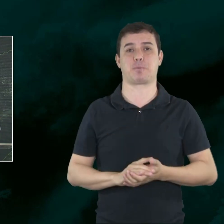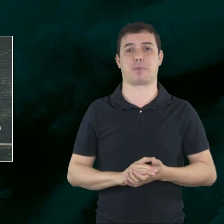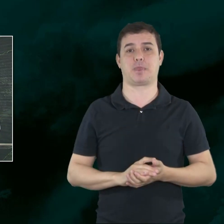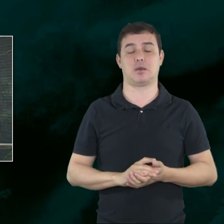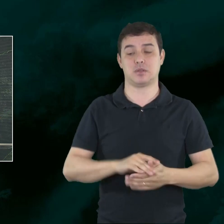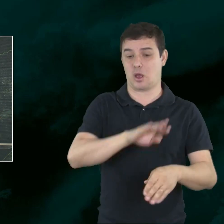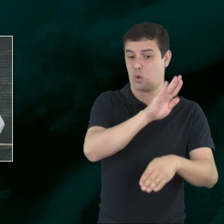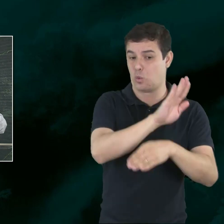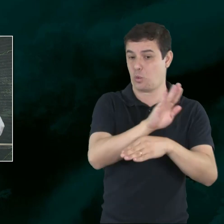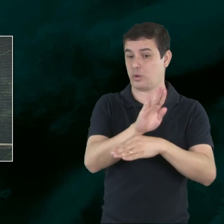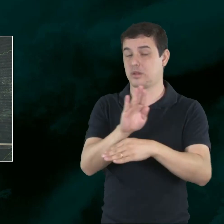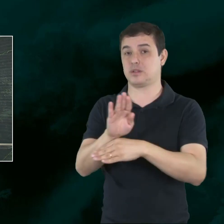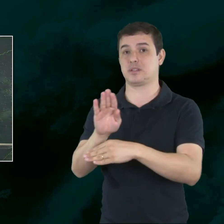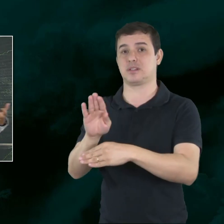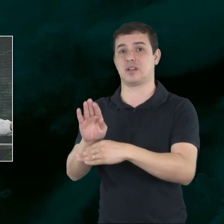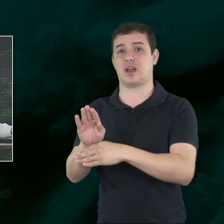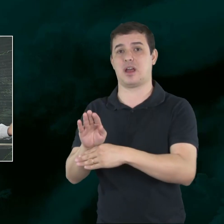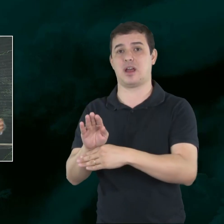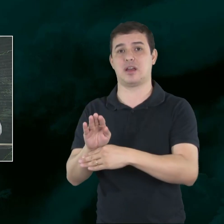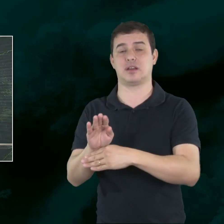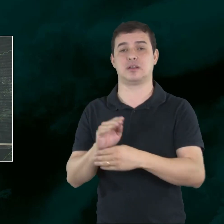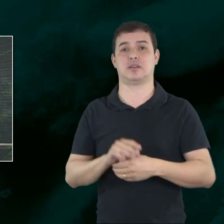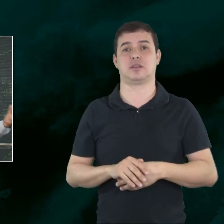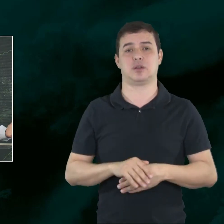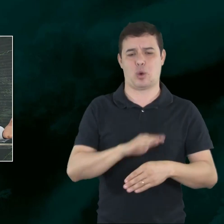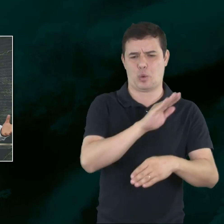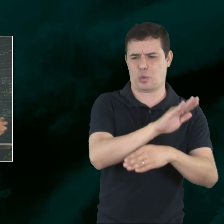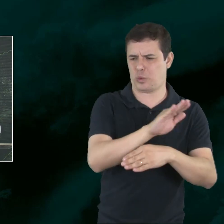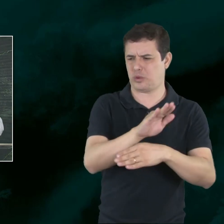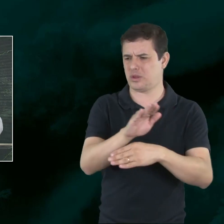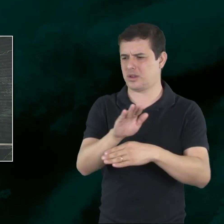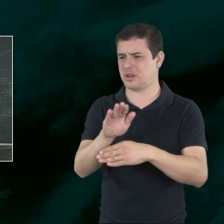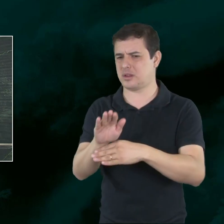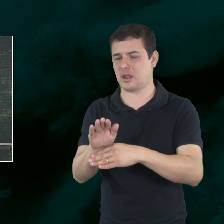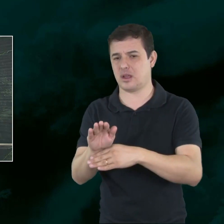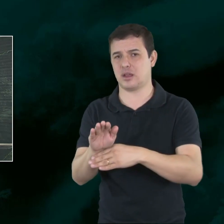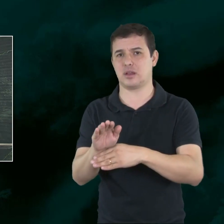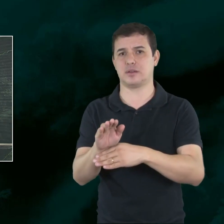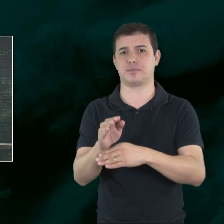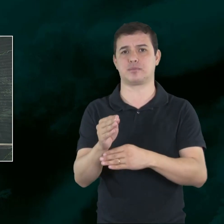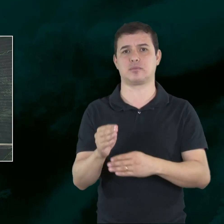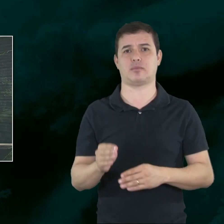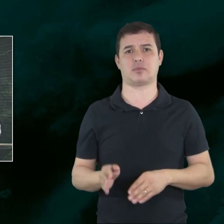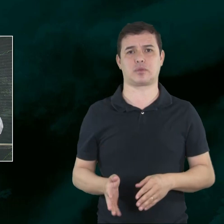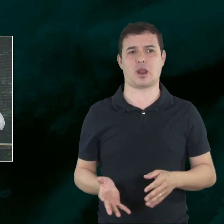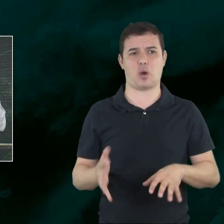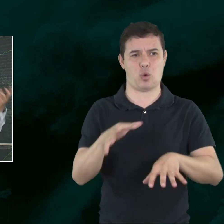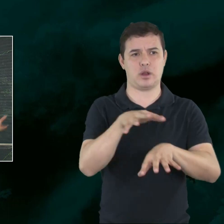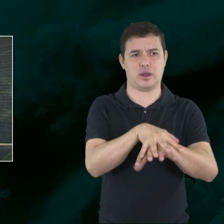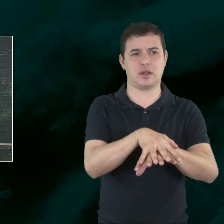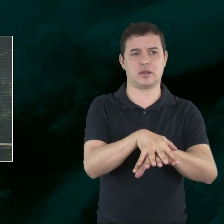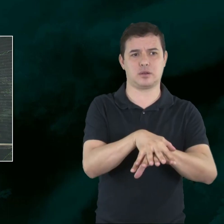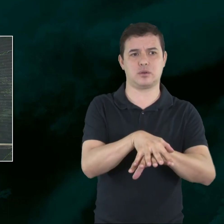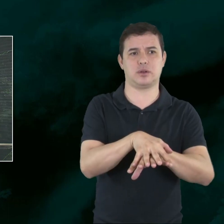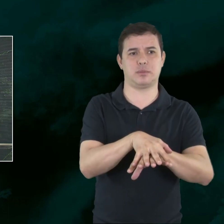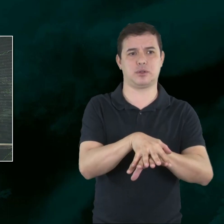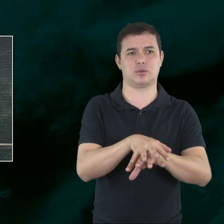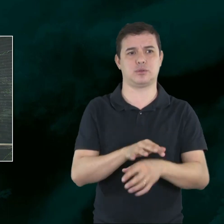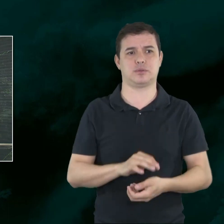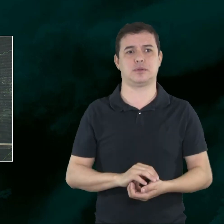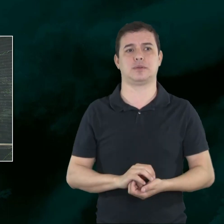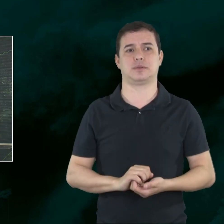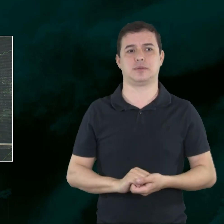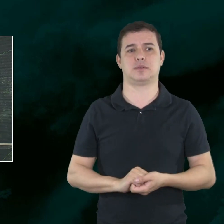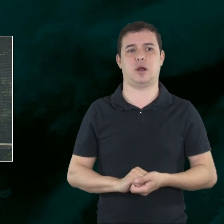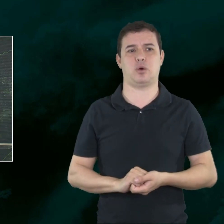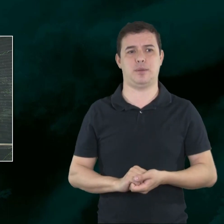para poder, né, abraçar essas pessoas, cuidar essas pessoas com labor de amor e preparar essas pessoas para a